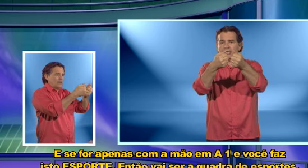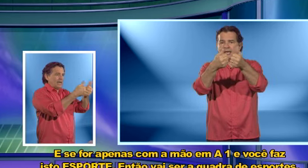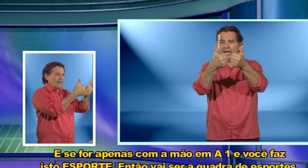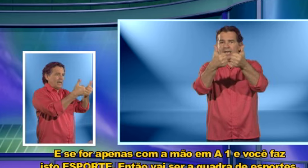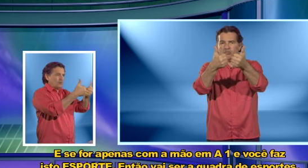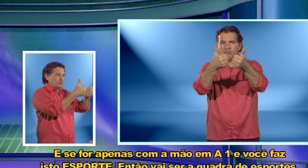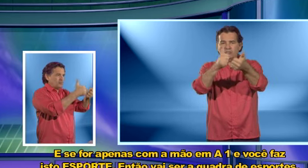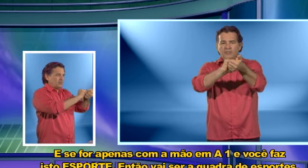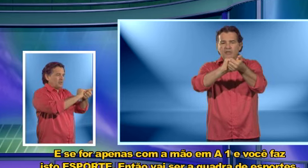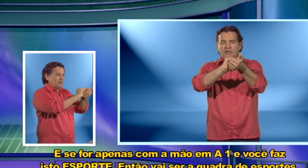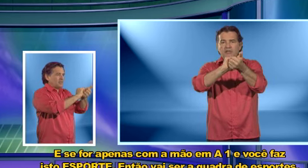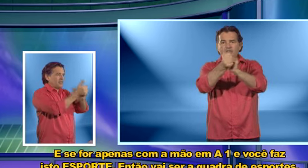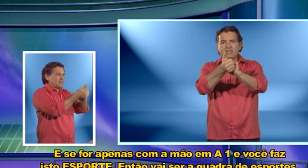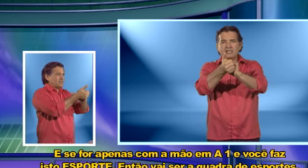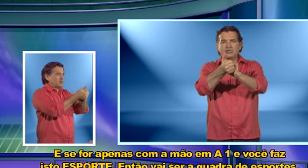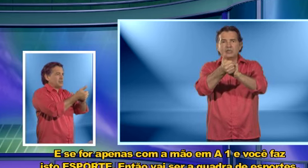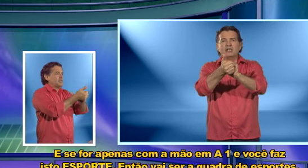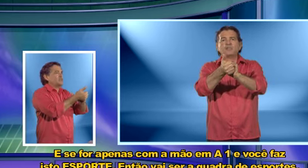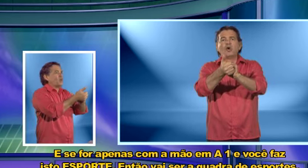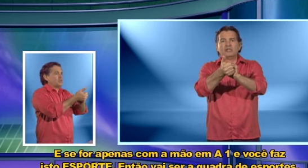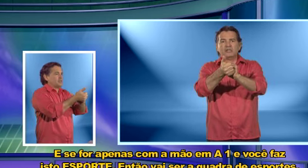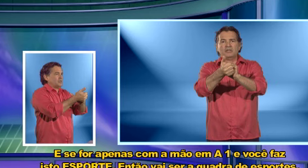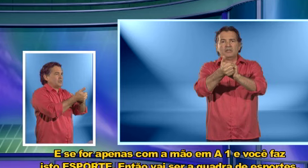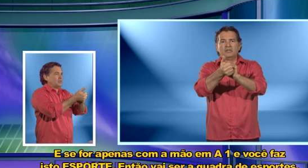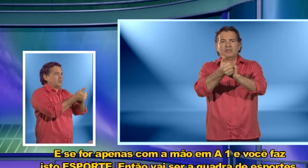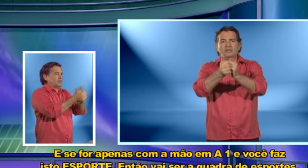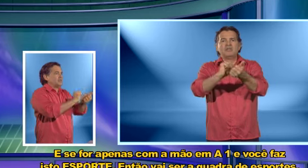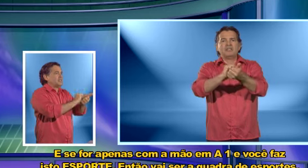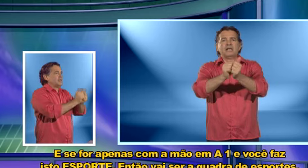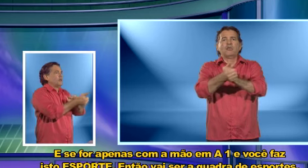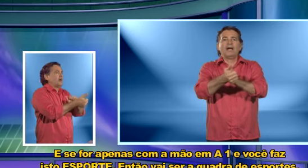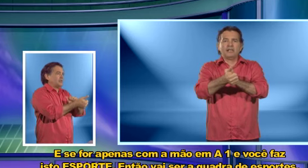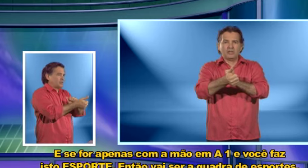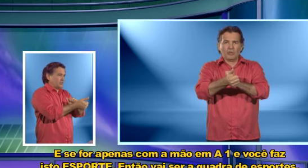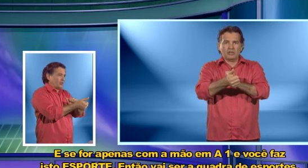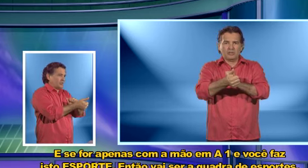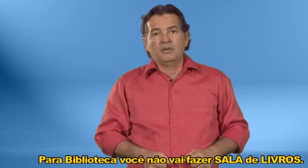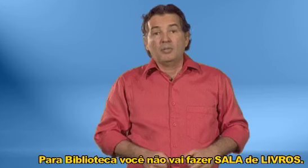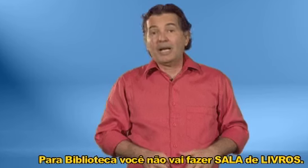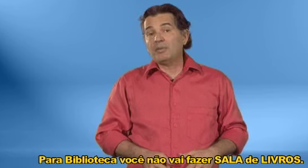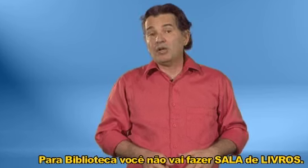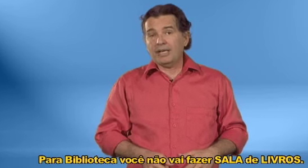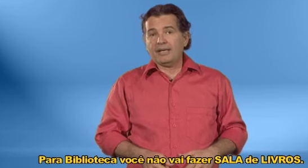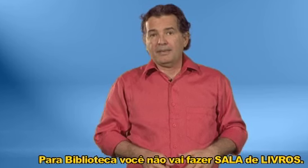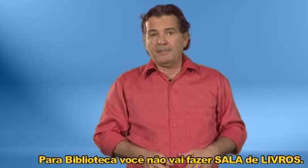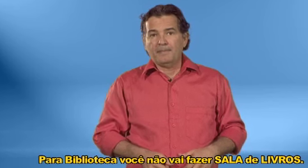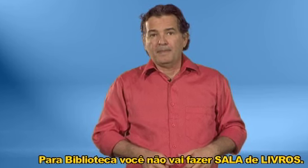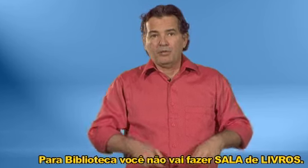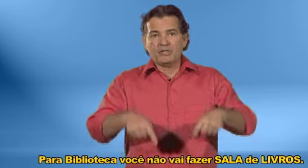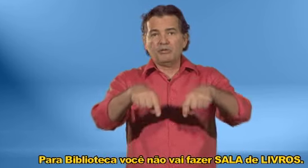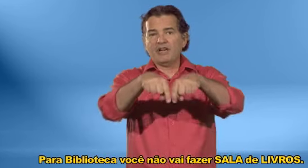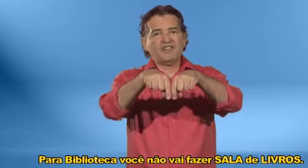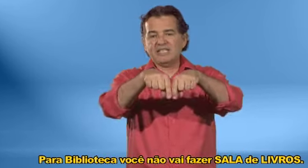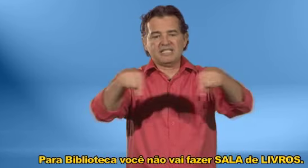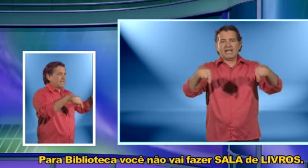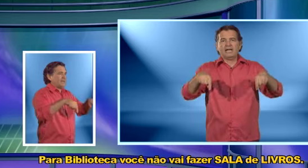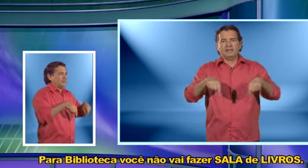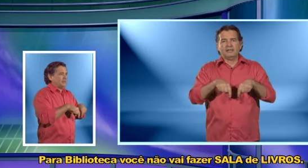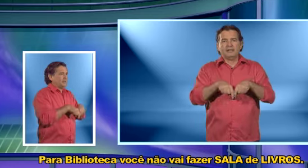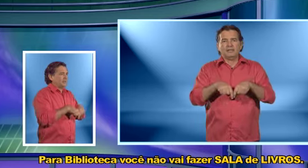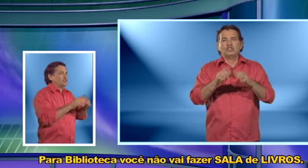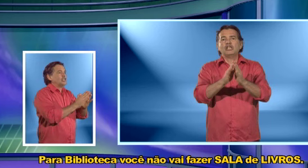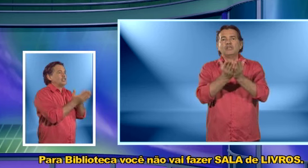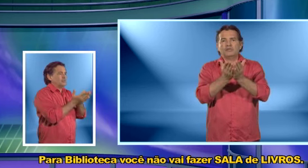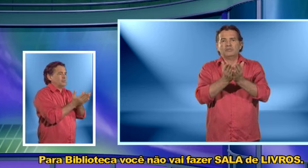é só A, A1, e você faz isso, esportes. Então vai ser a quadra de esportes. Para a biblioteca, você não vai fazer